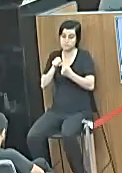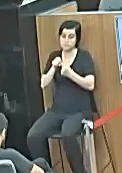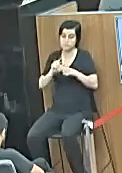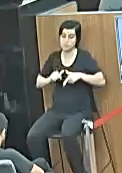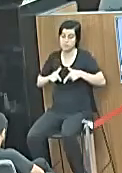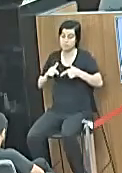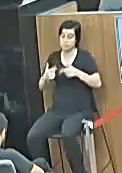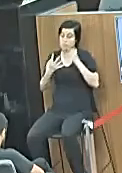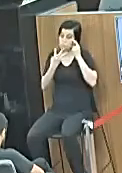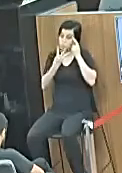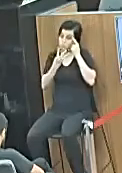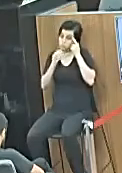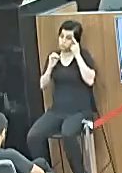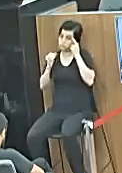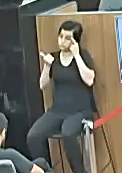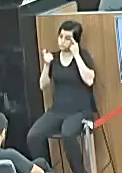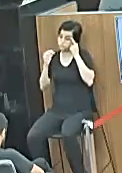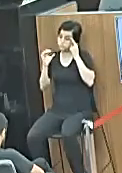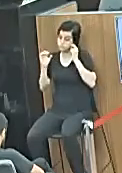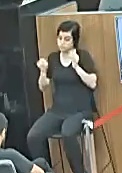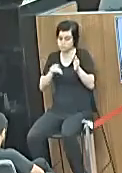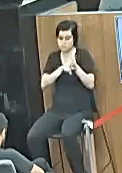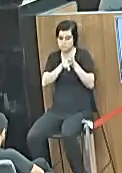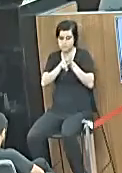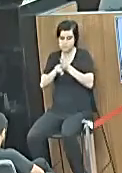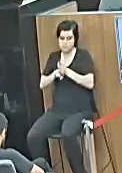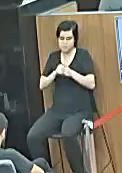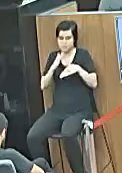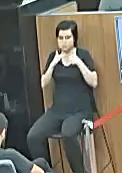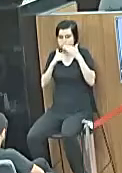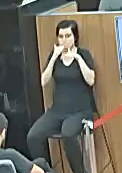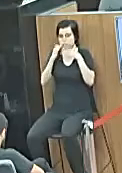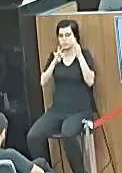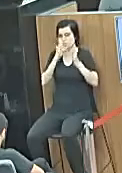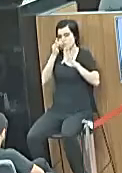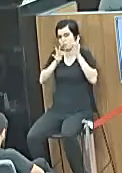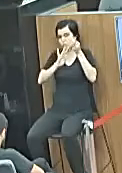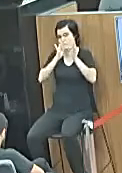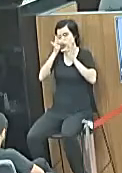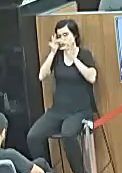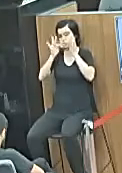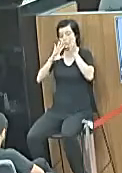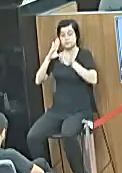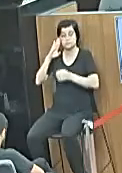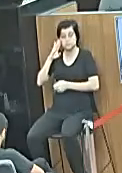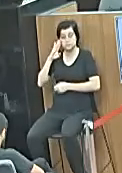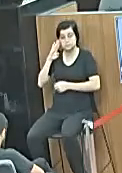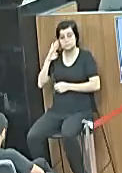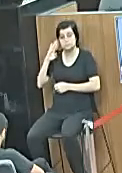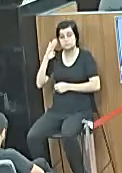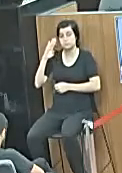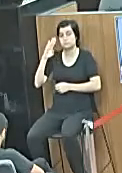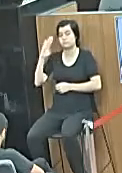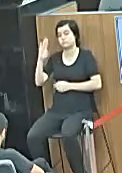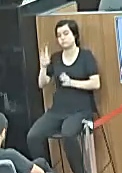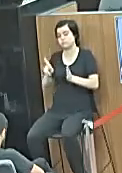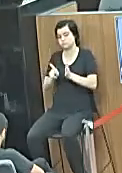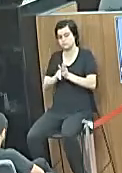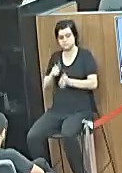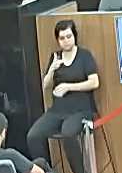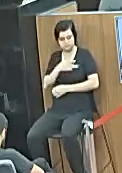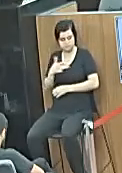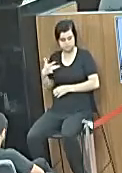4010 indução à pesquisa e desenvolvimento tecnológico prioritariamente nas áreas de saúde